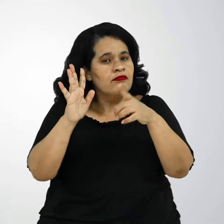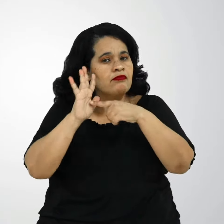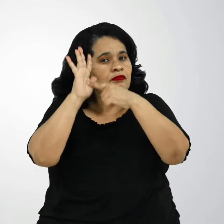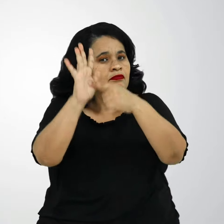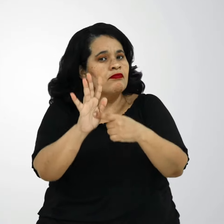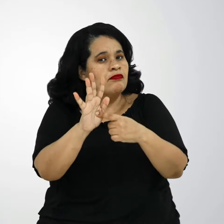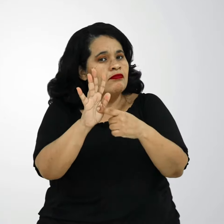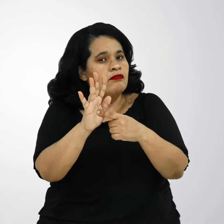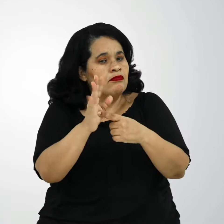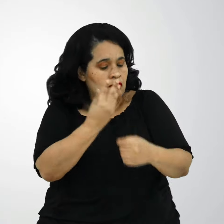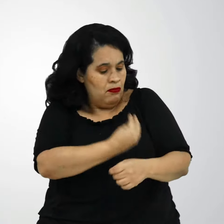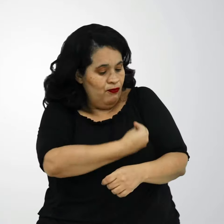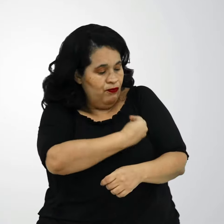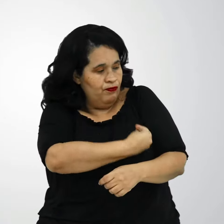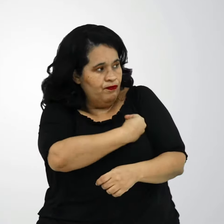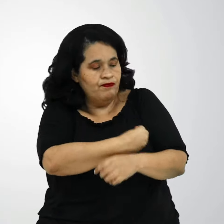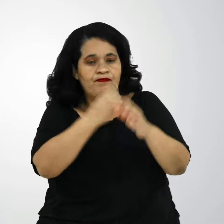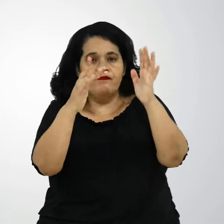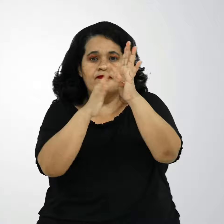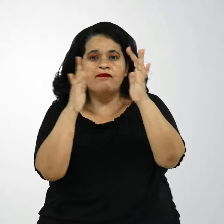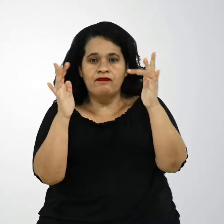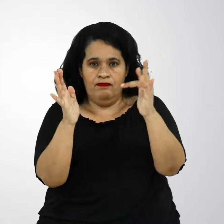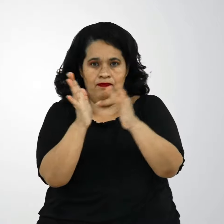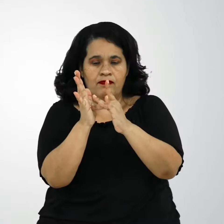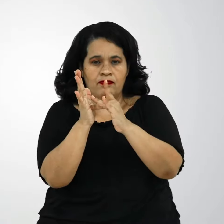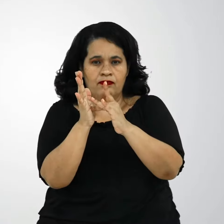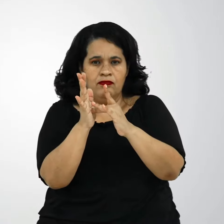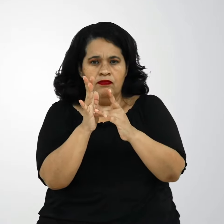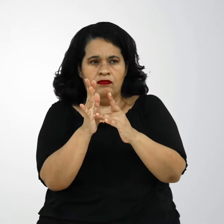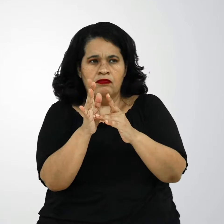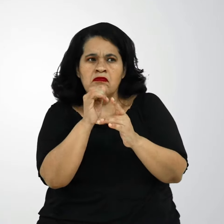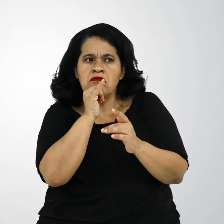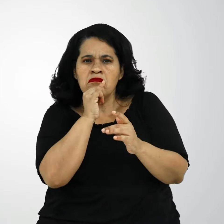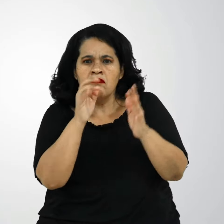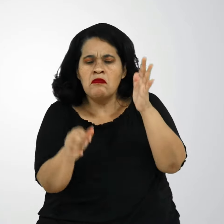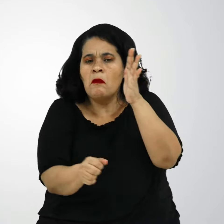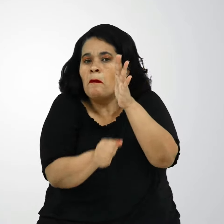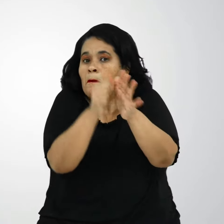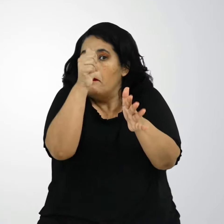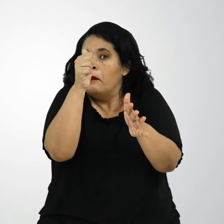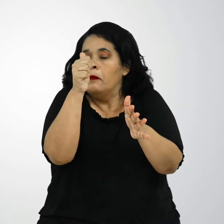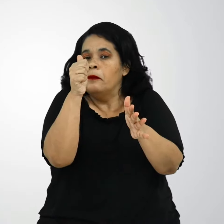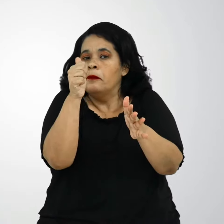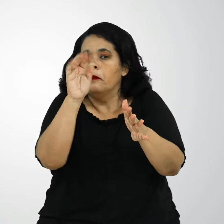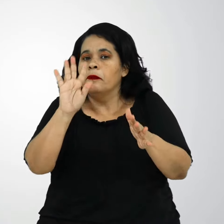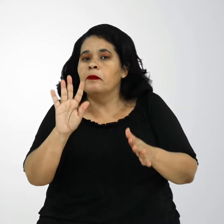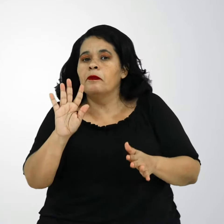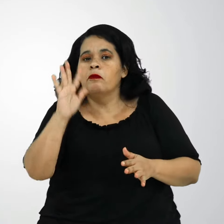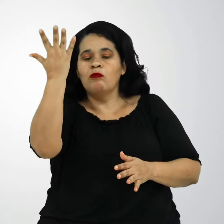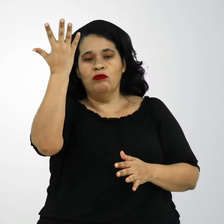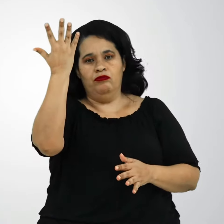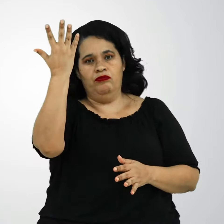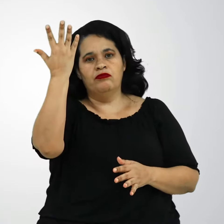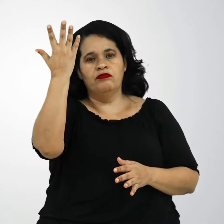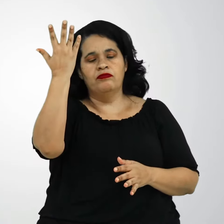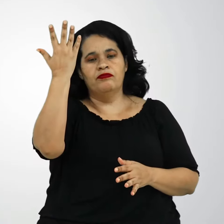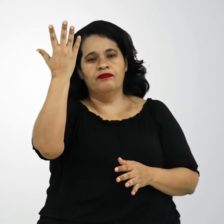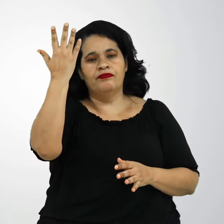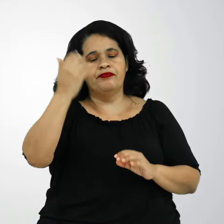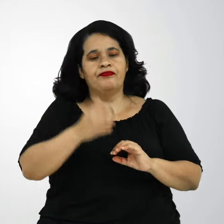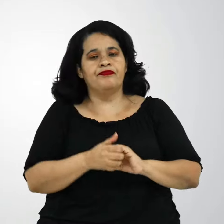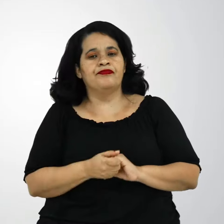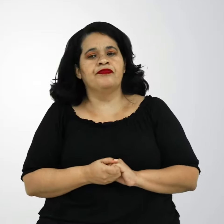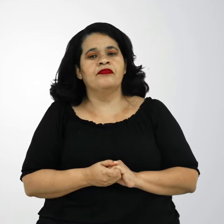e também para a consumação dessa obra. Então, a primeira vinda e a segunda vinda, quando acontecerá a consumação, né?